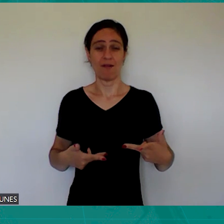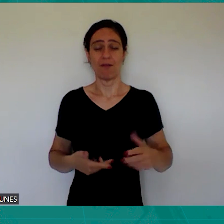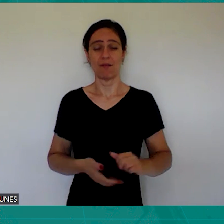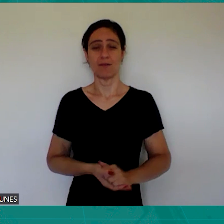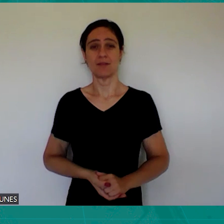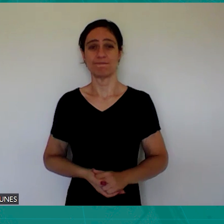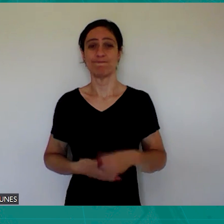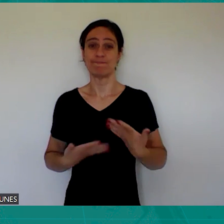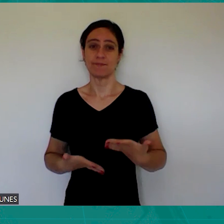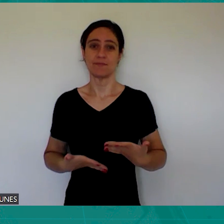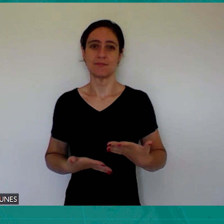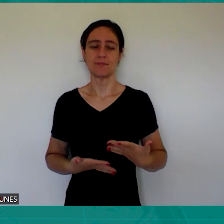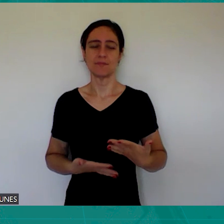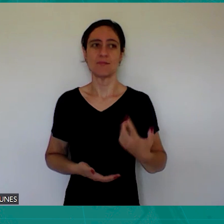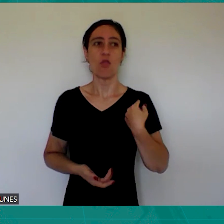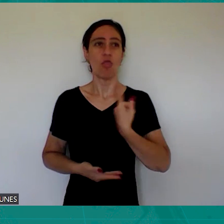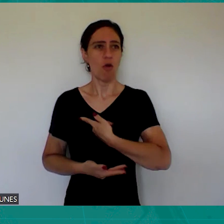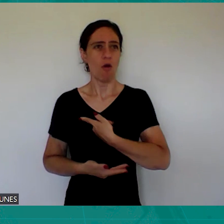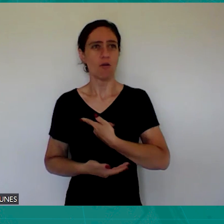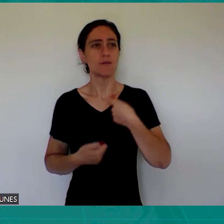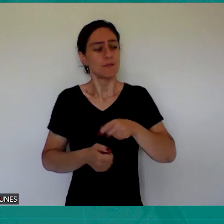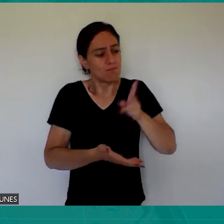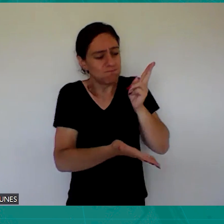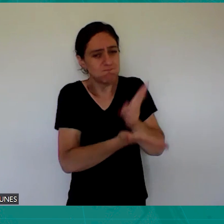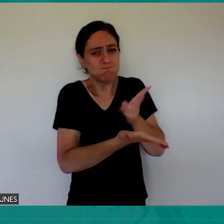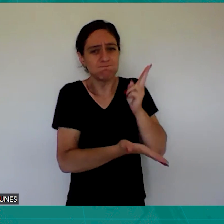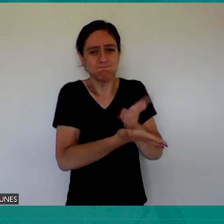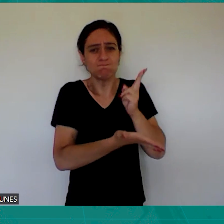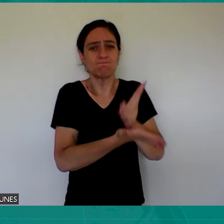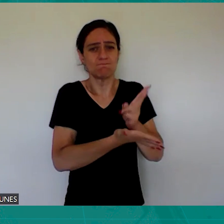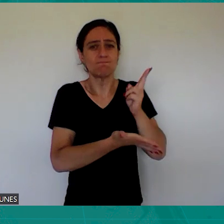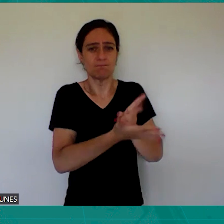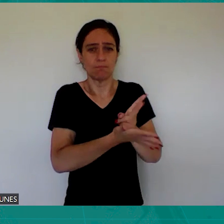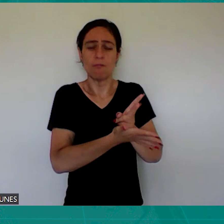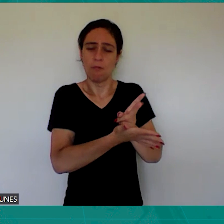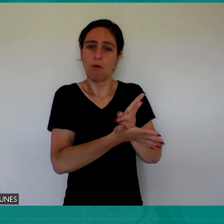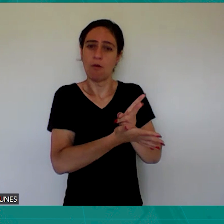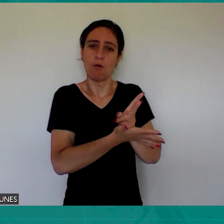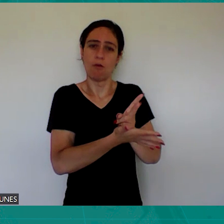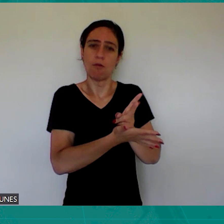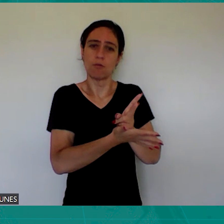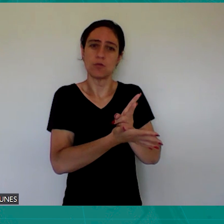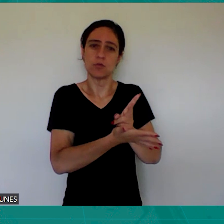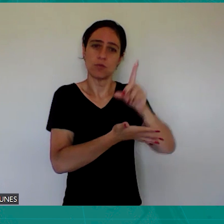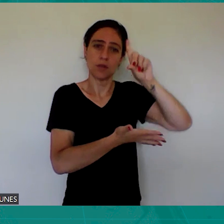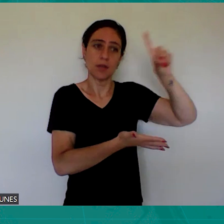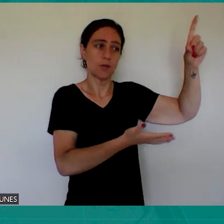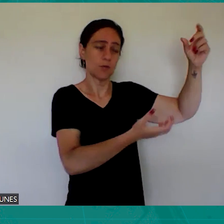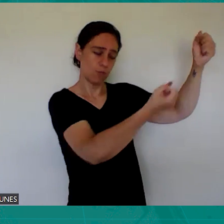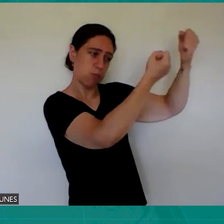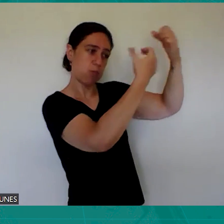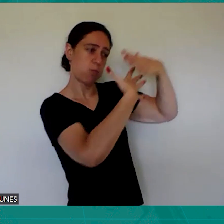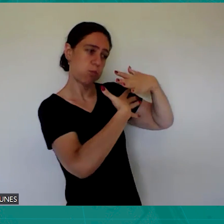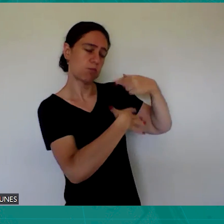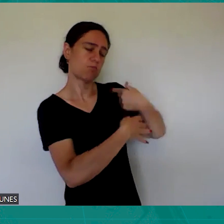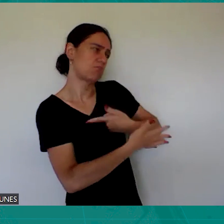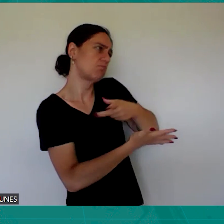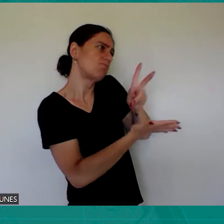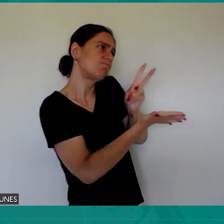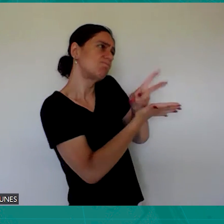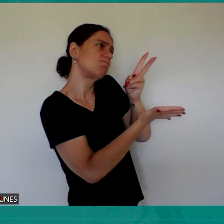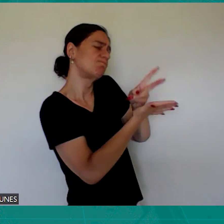nós permanecermos, né, a exposição da luz, em algum momento, irmãos,